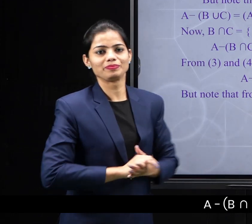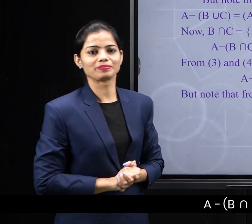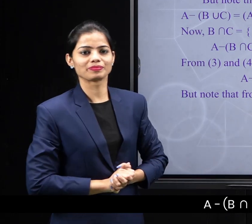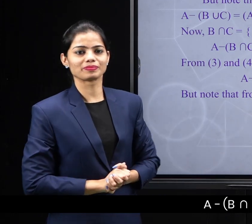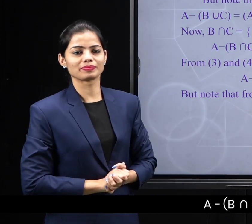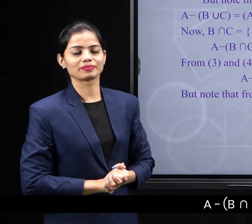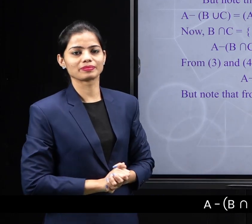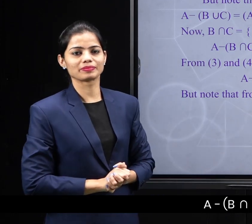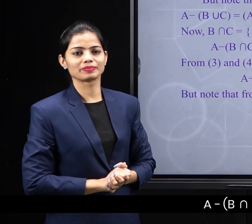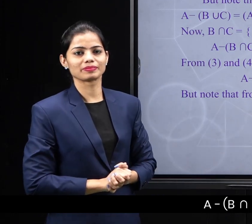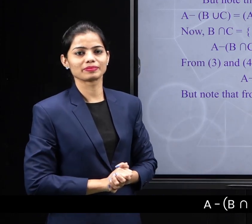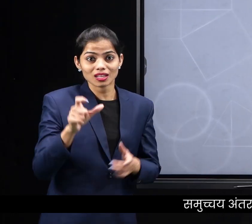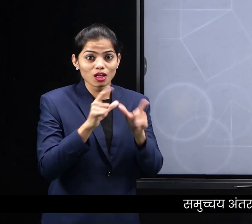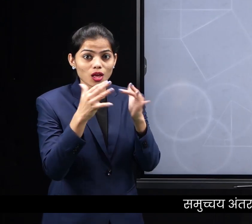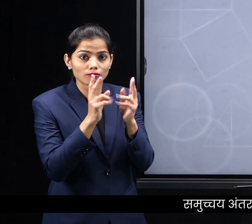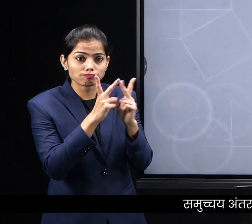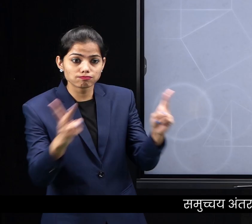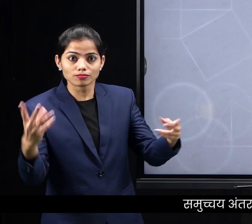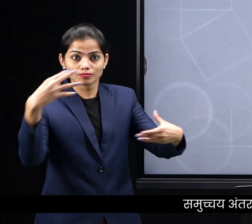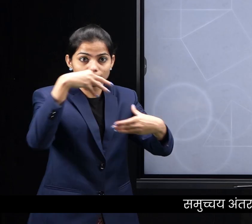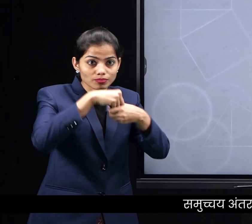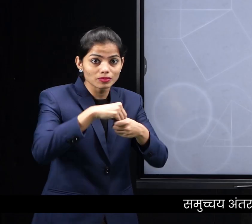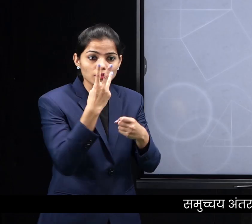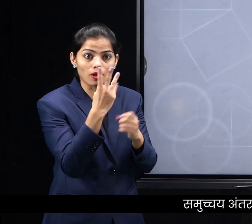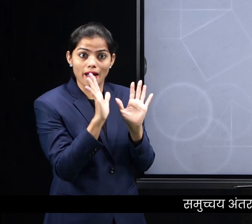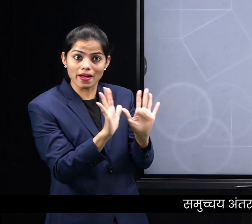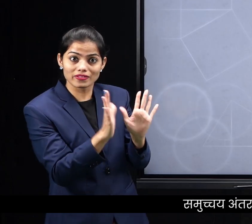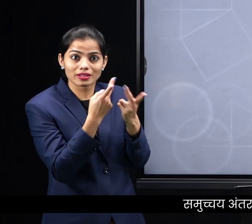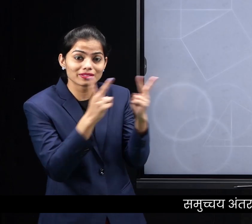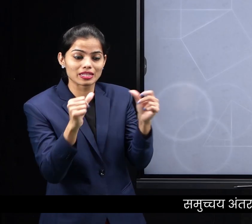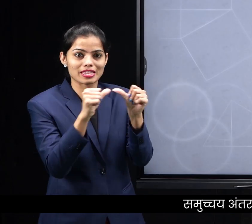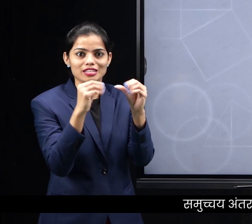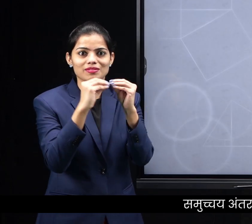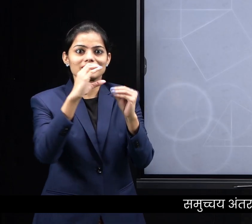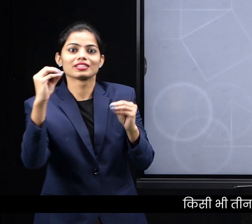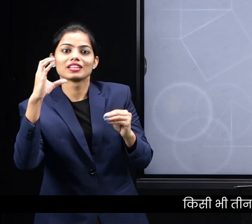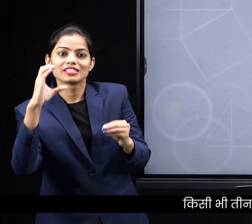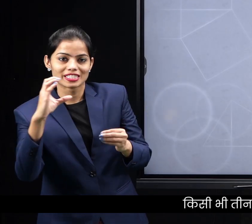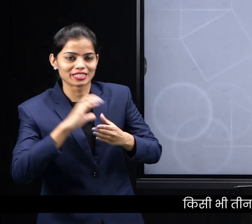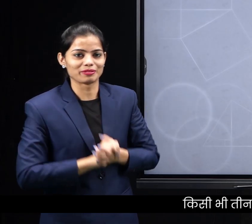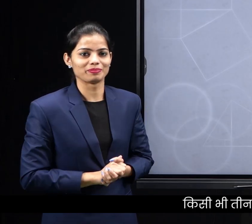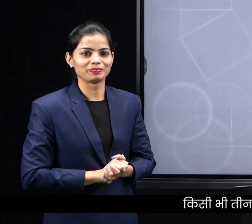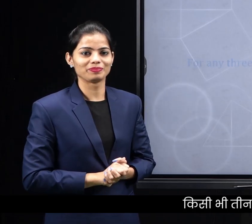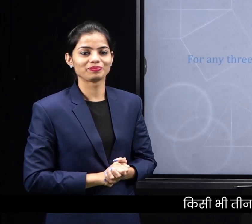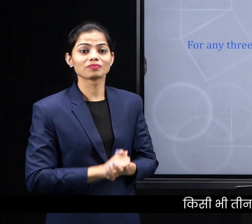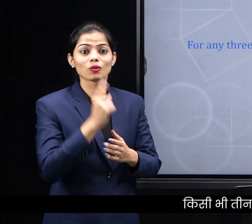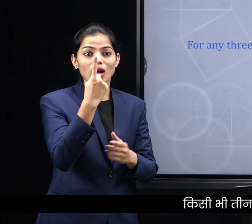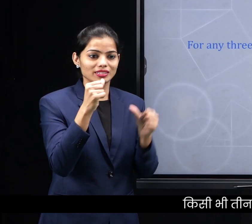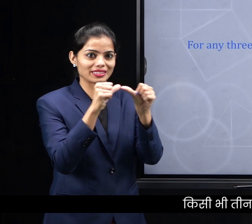समुच्चय अंतर के लिए डी मॉर्गन के नियम किसी भी तीन समुच्चय A, B और